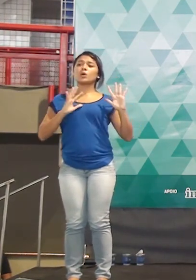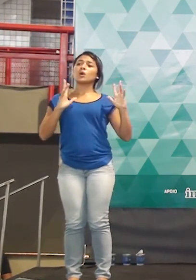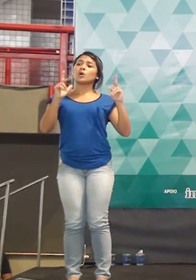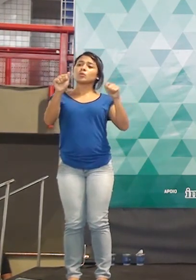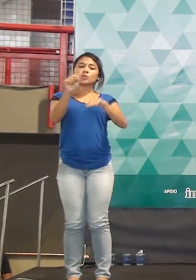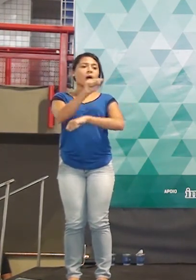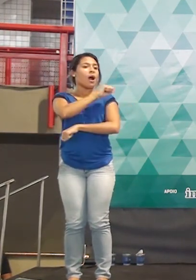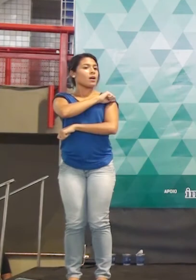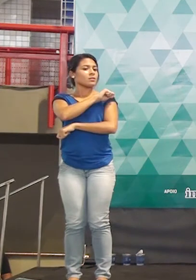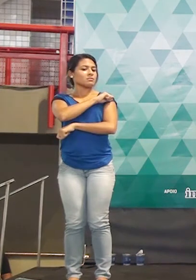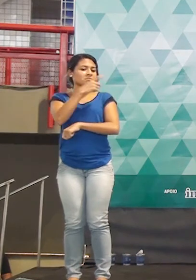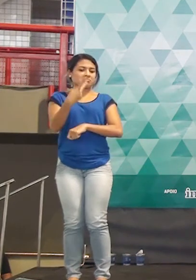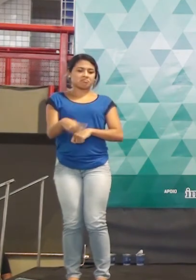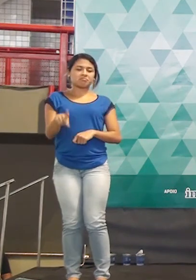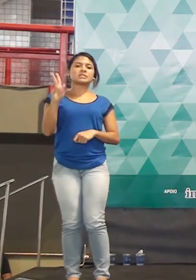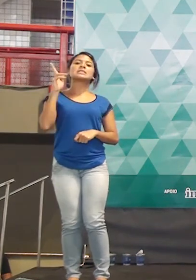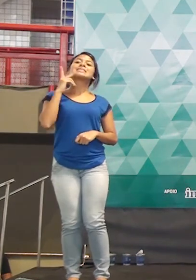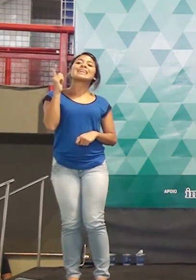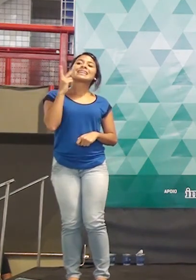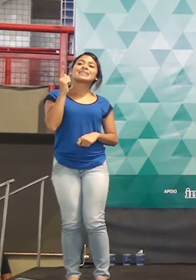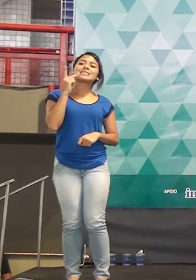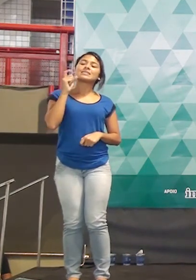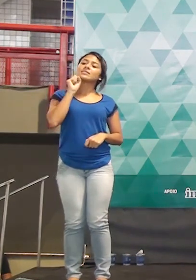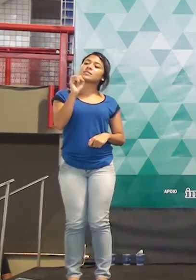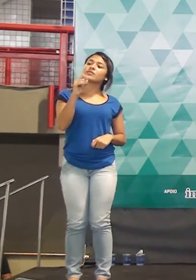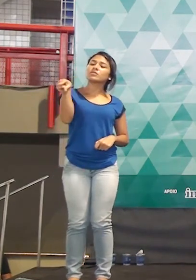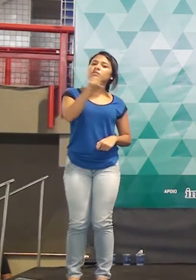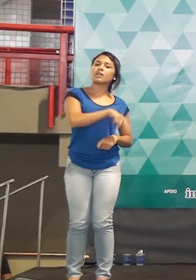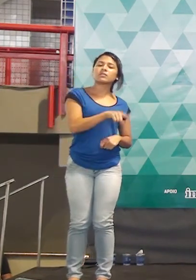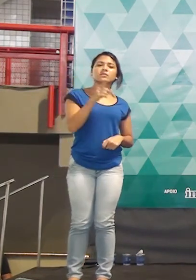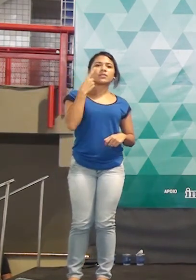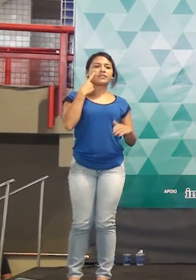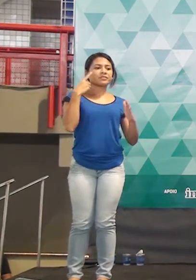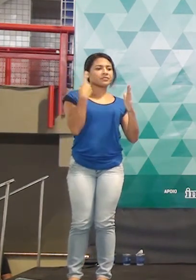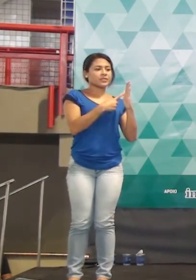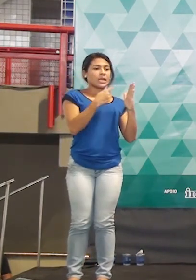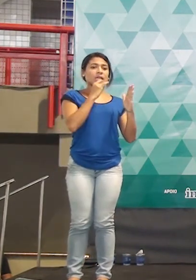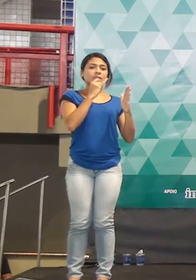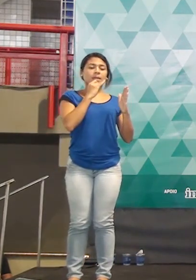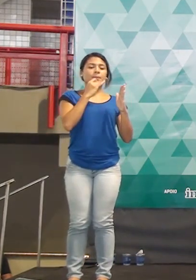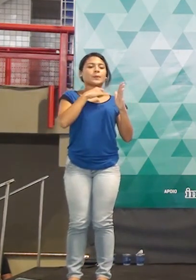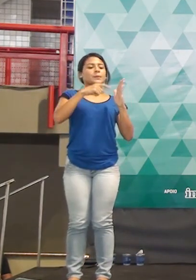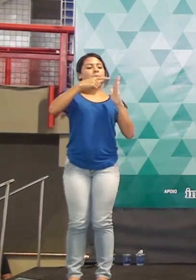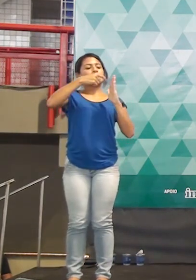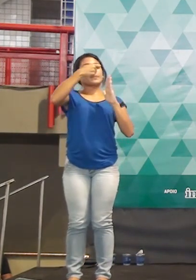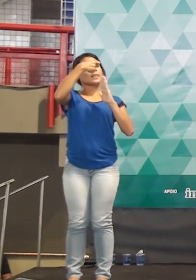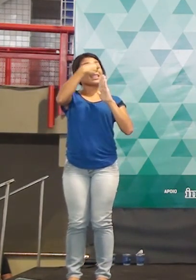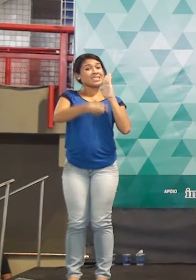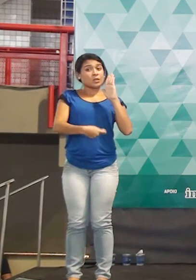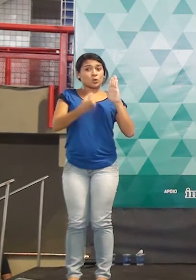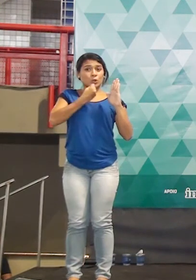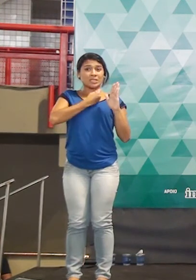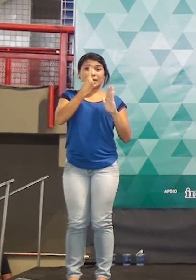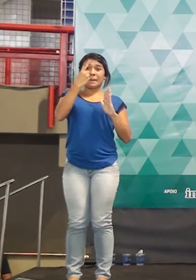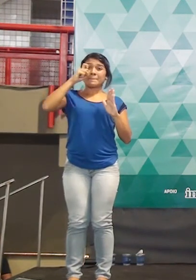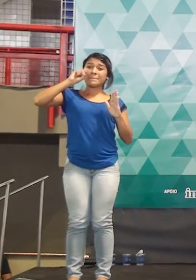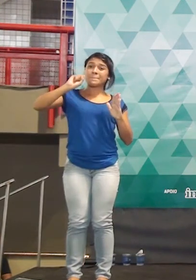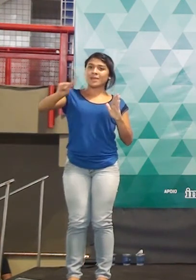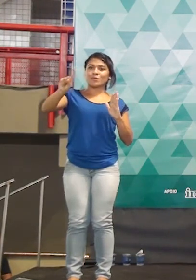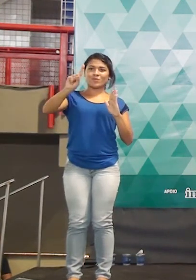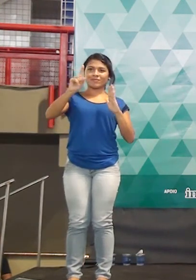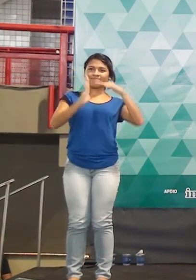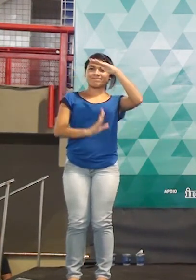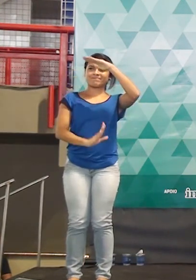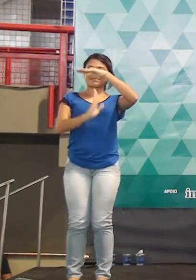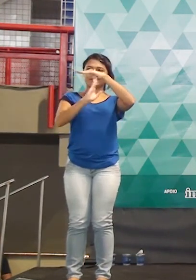alunos do Ceará, se vocês pegarem as redações de nota 1000 que estão no site do MECNEP, o